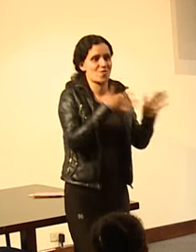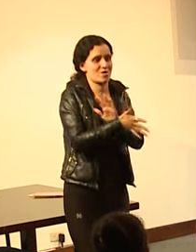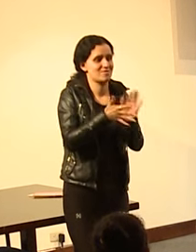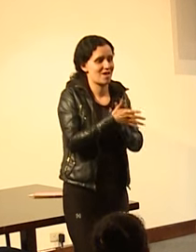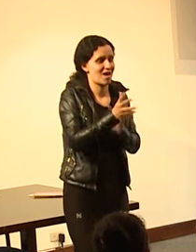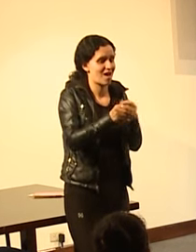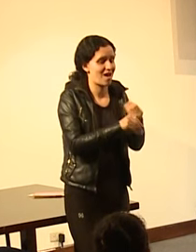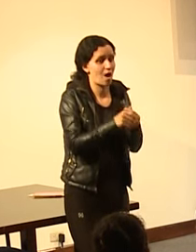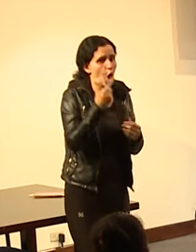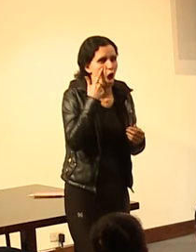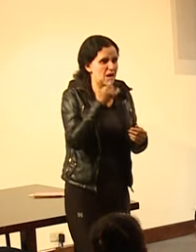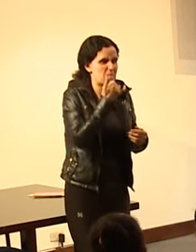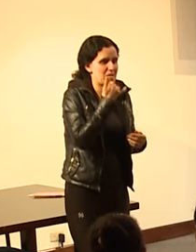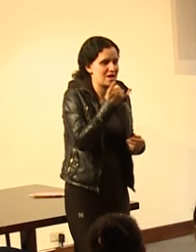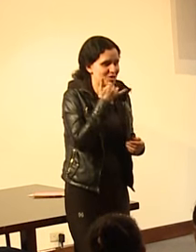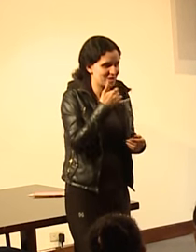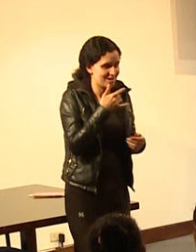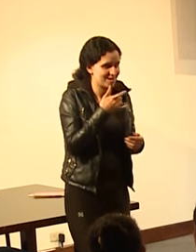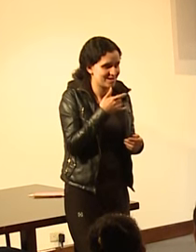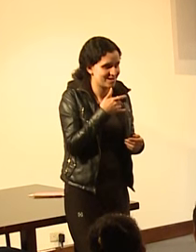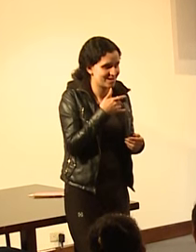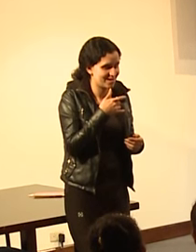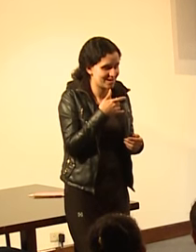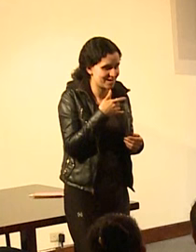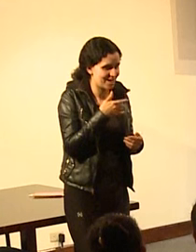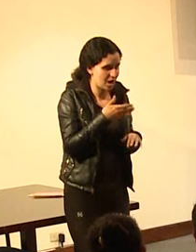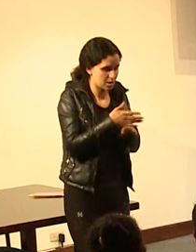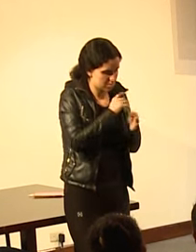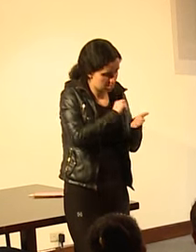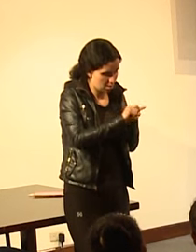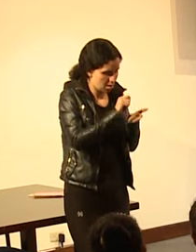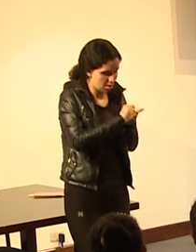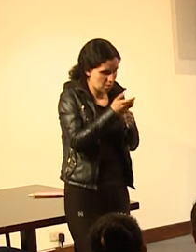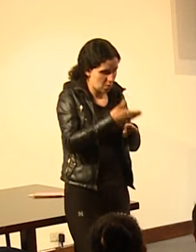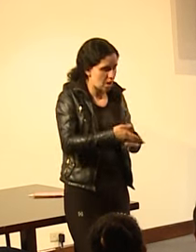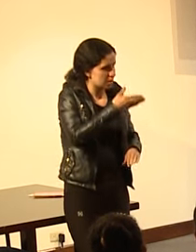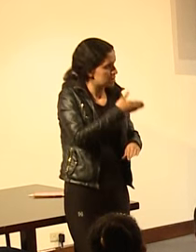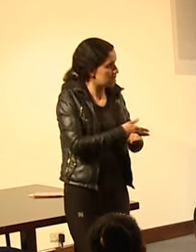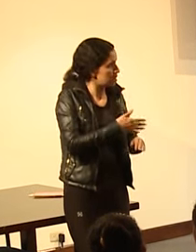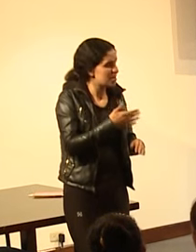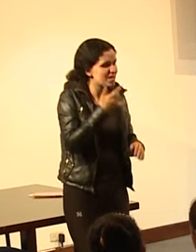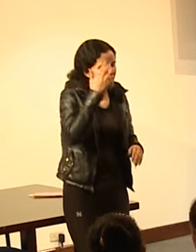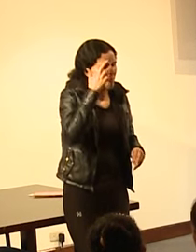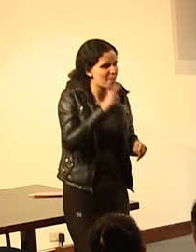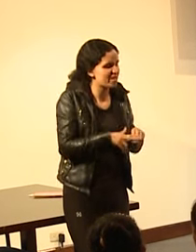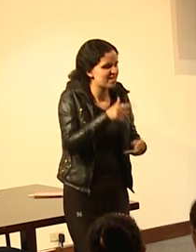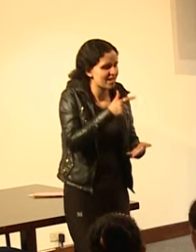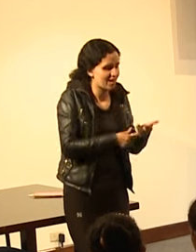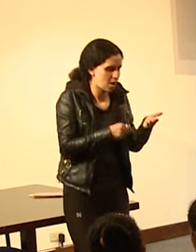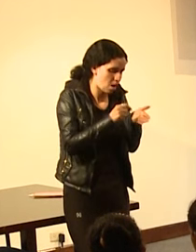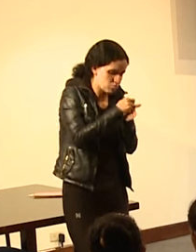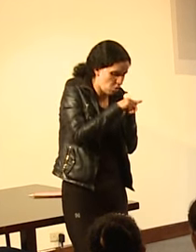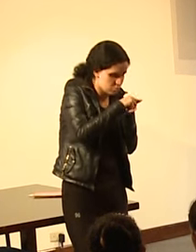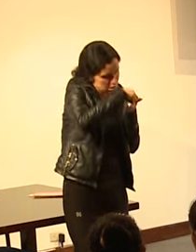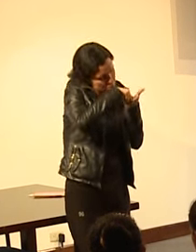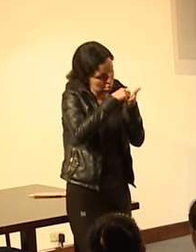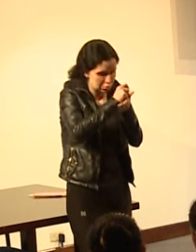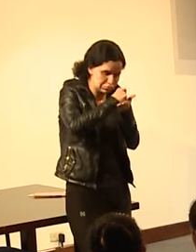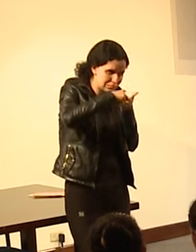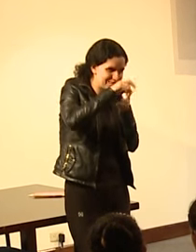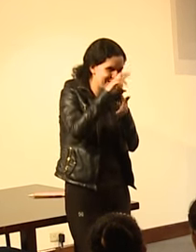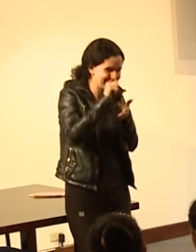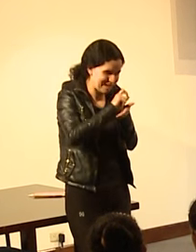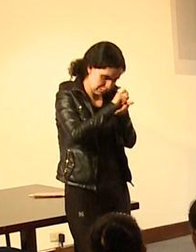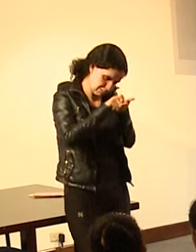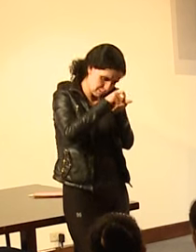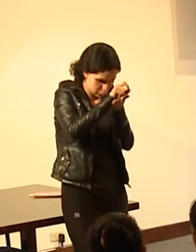intenta también, el niño escribe mucho antes de aprender realmente a escribir. ¿Se han dado cuenta? Que se inventa una especie de grafías ahí raras a las